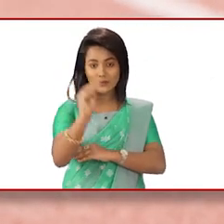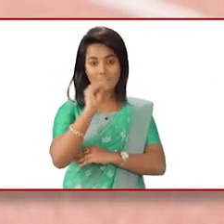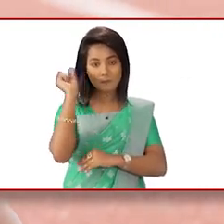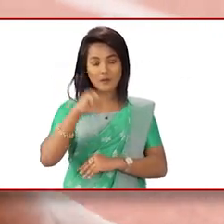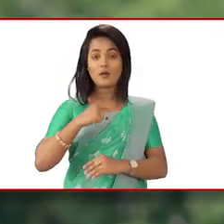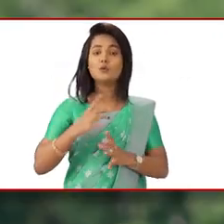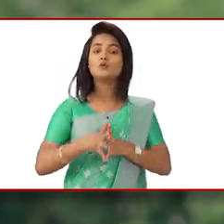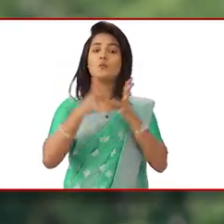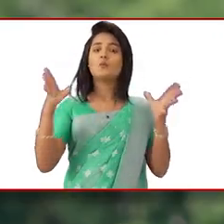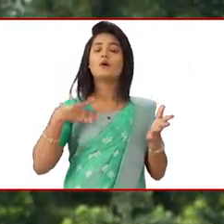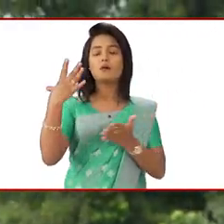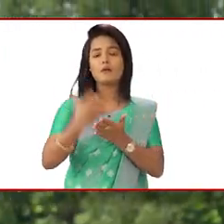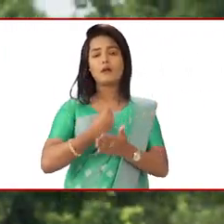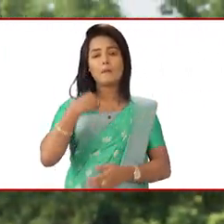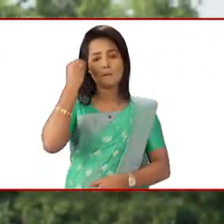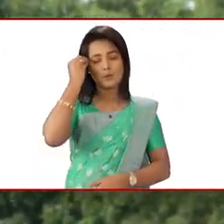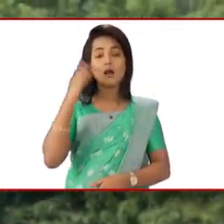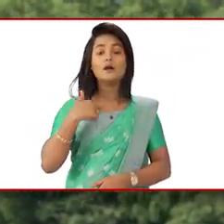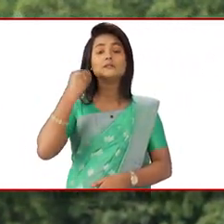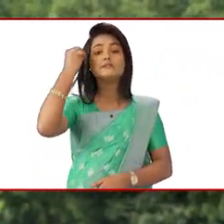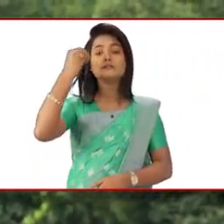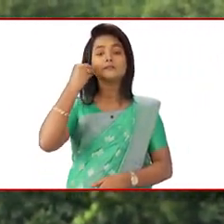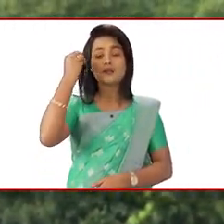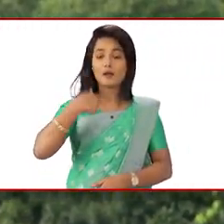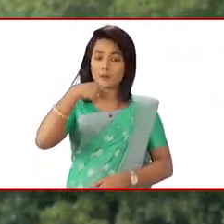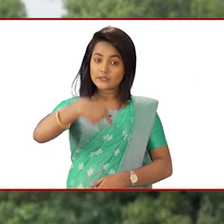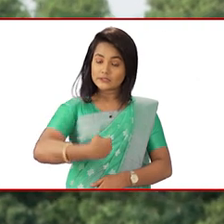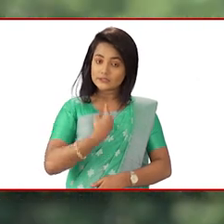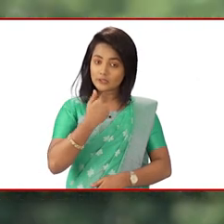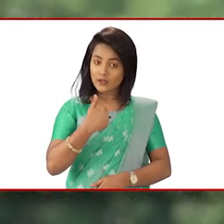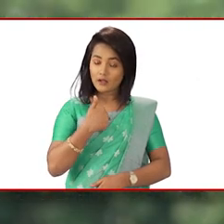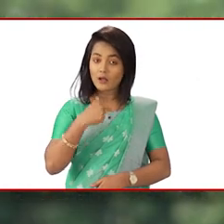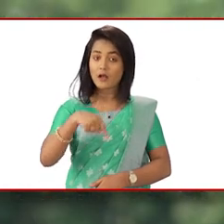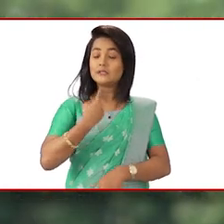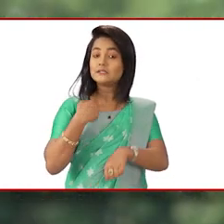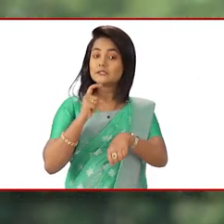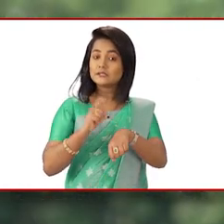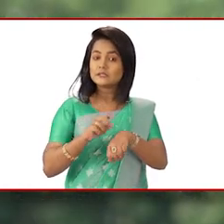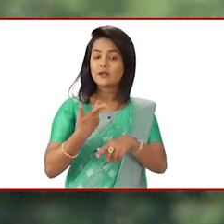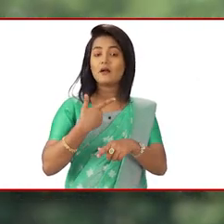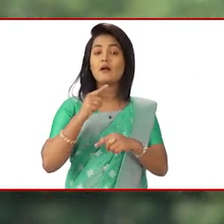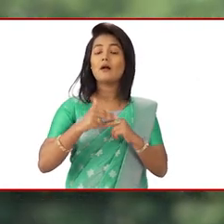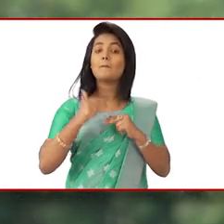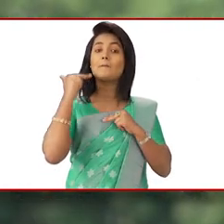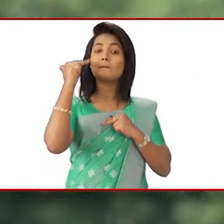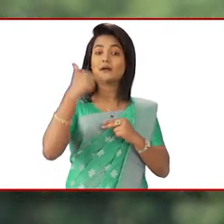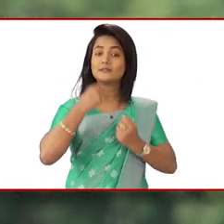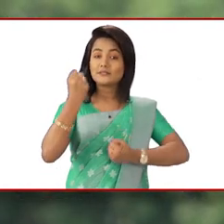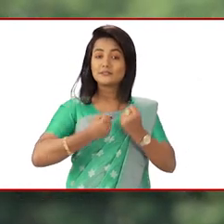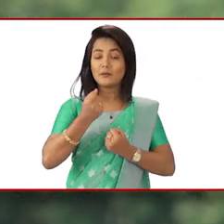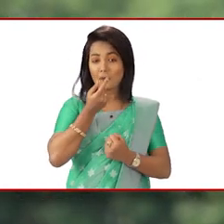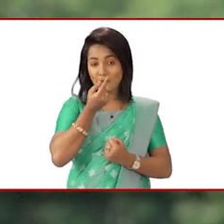বড় অর্জন বলে আমি মনে করি। আমি স্বপ্ন দেখি আমার নিজেকে নিয়ে, আমার যে টাইমিংগুলো রয়েছে বাংলাদেশের রেকর্ড